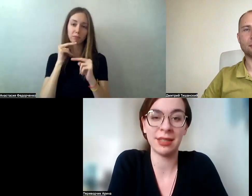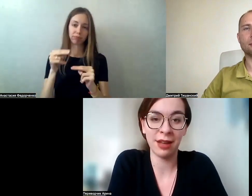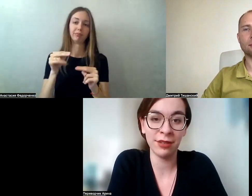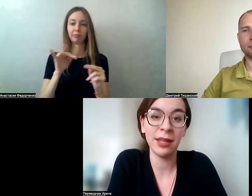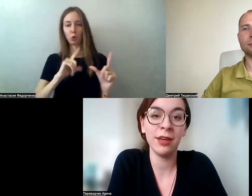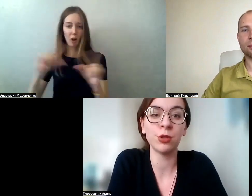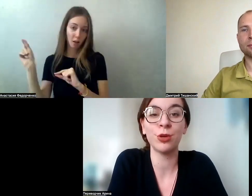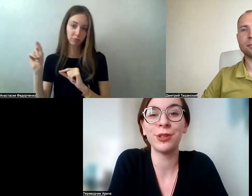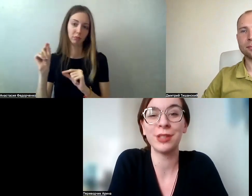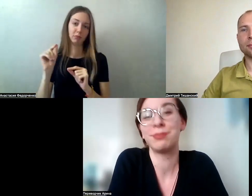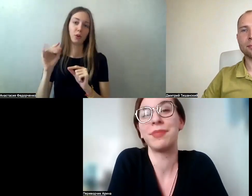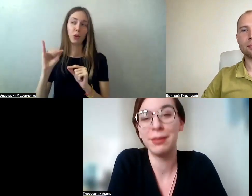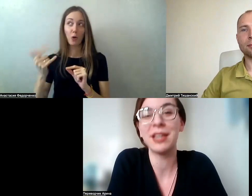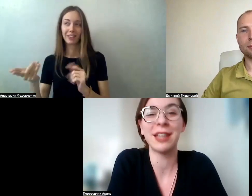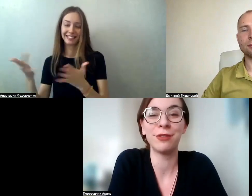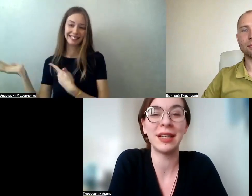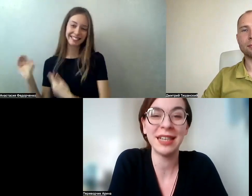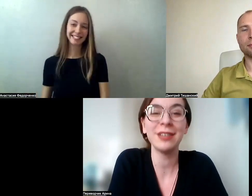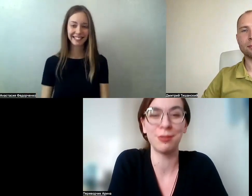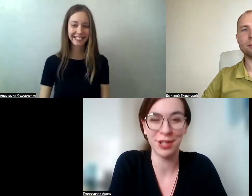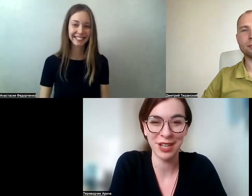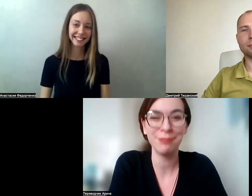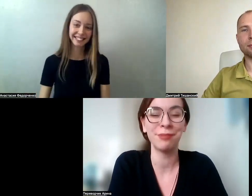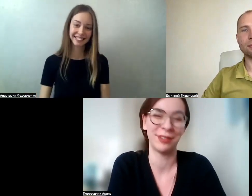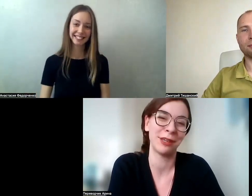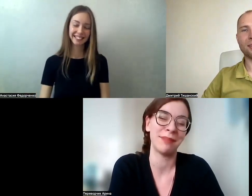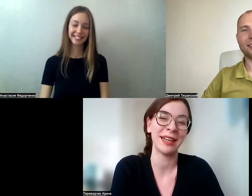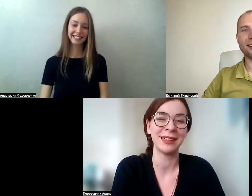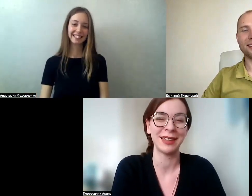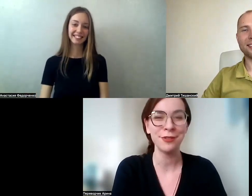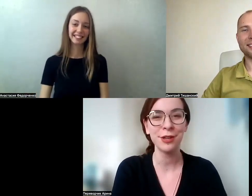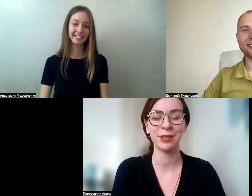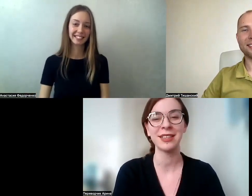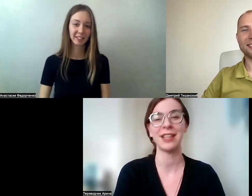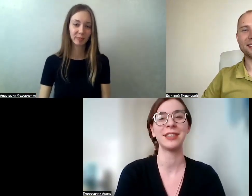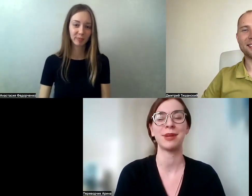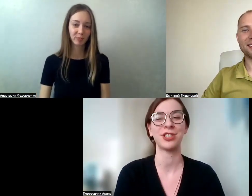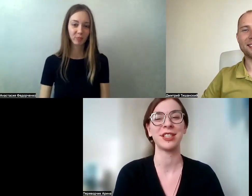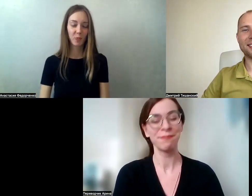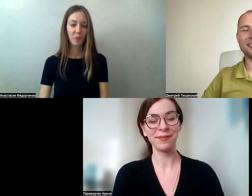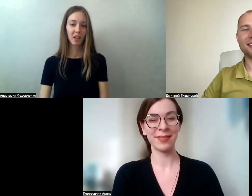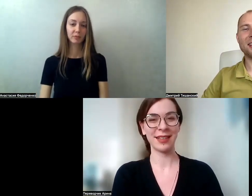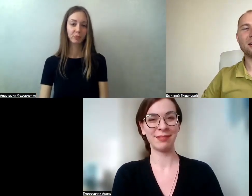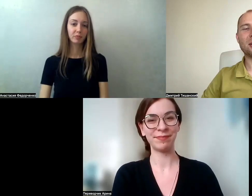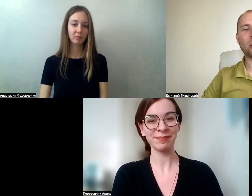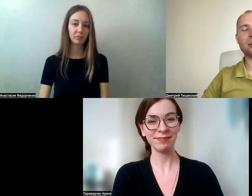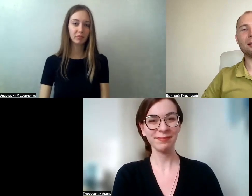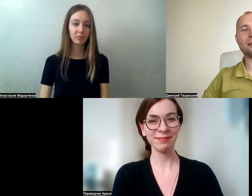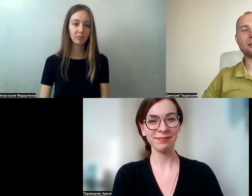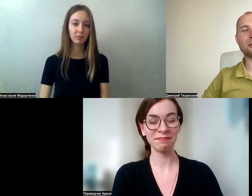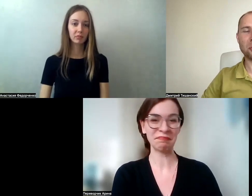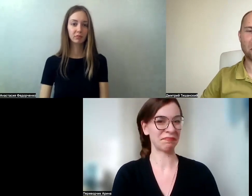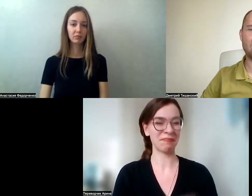я оставила и устроилась, перешла в новое дело, суперджамп. В итоге переехала на юг, и вот так складывается моя жизнь.